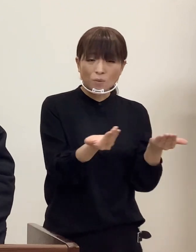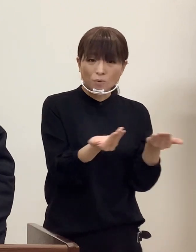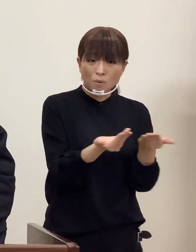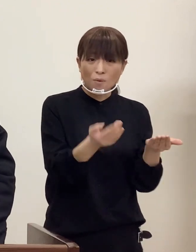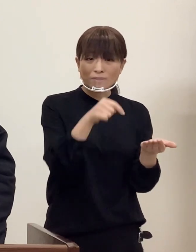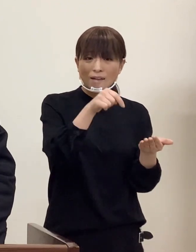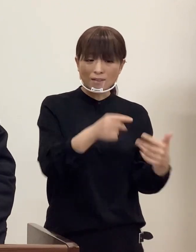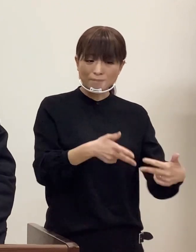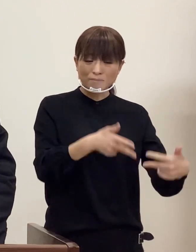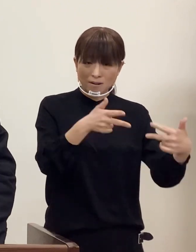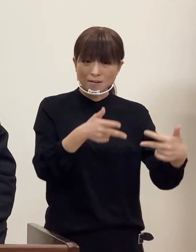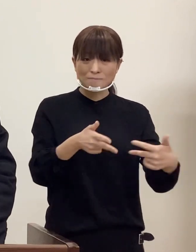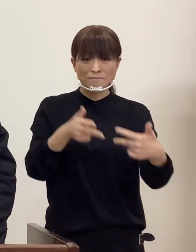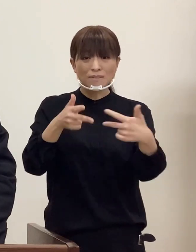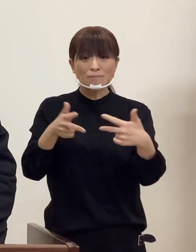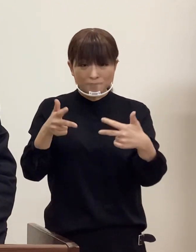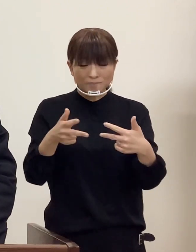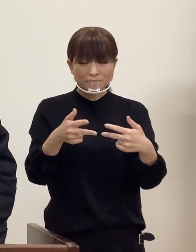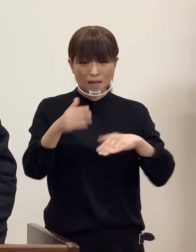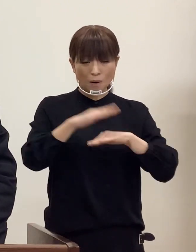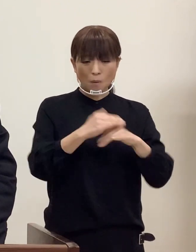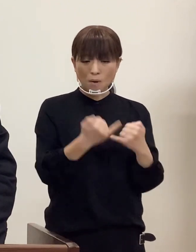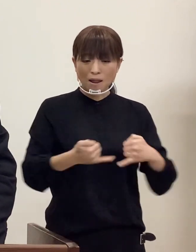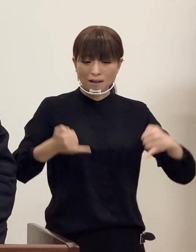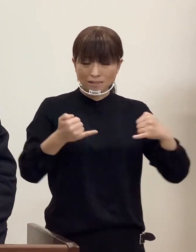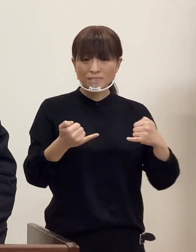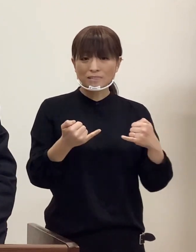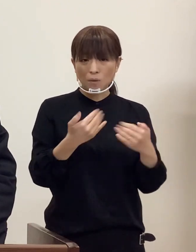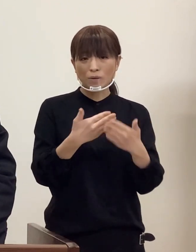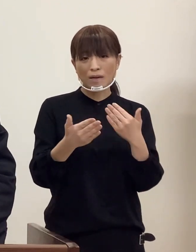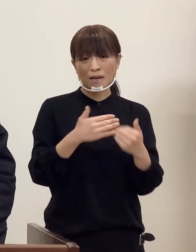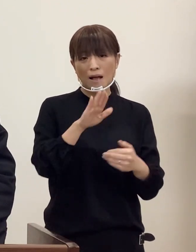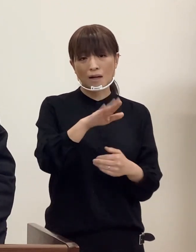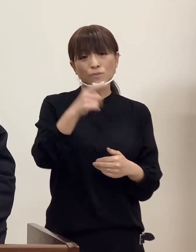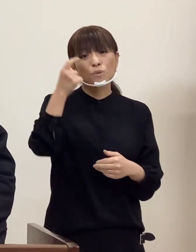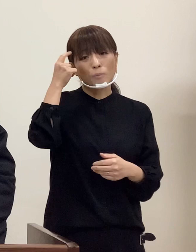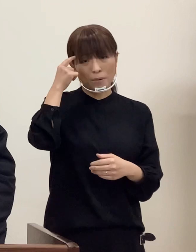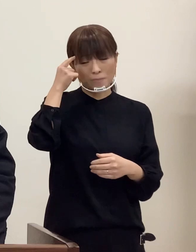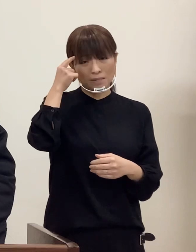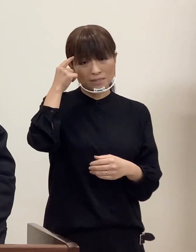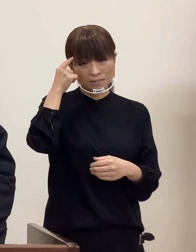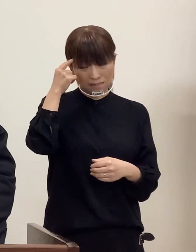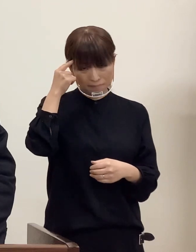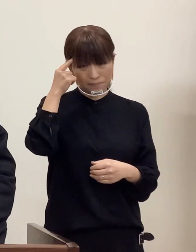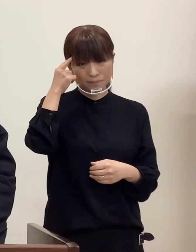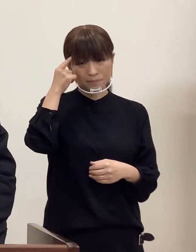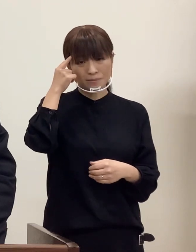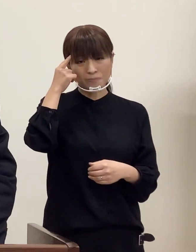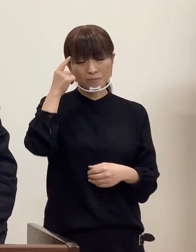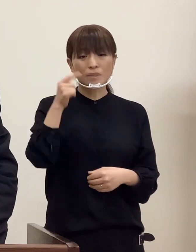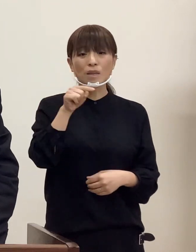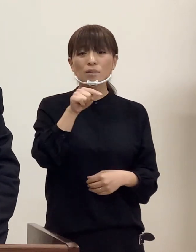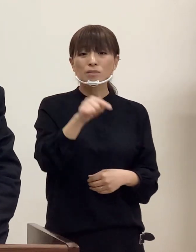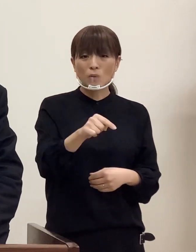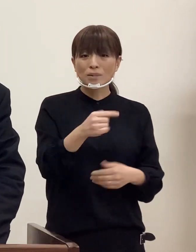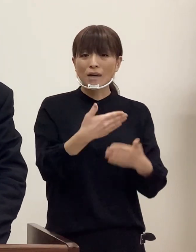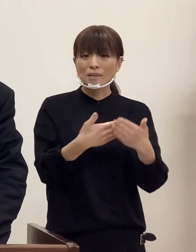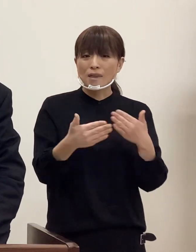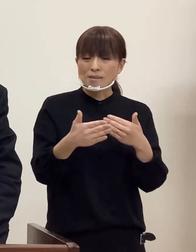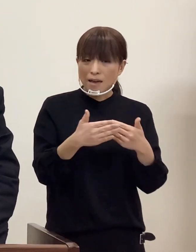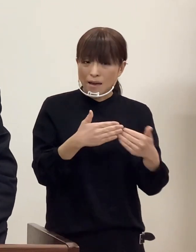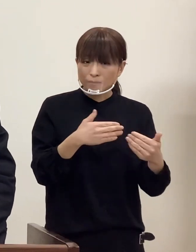ざまオンライン勤務、オンライン学習の経験をされております。そうした経験をです